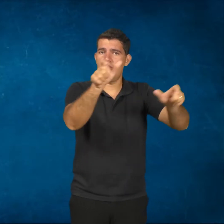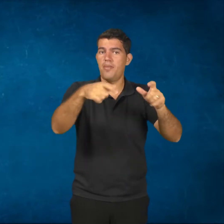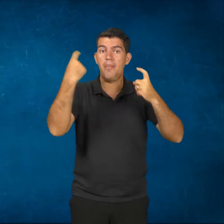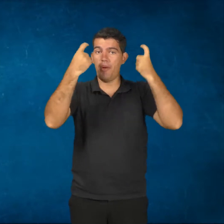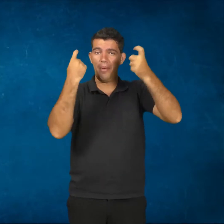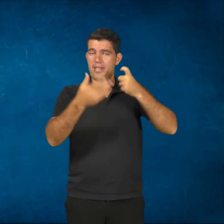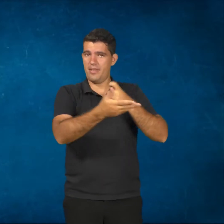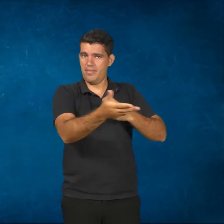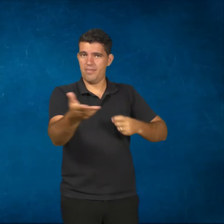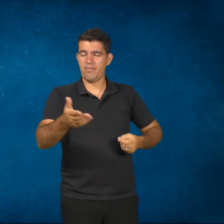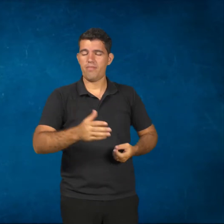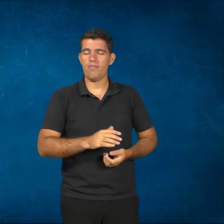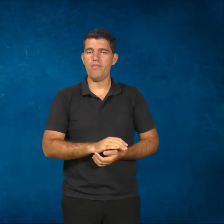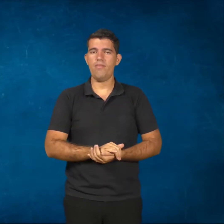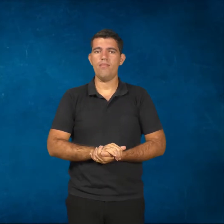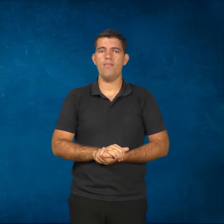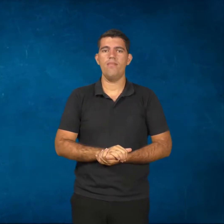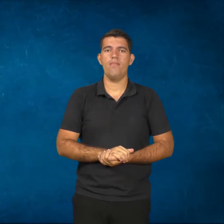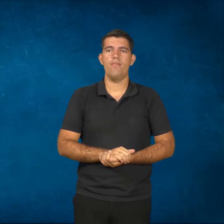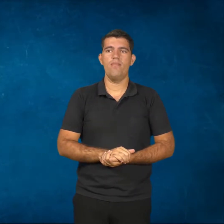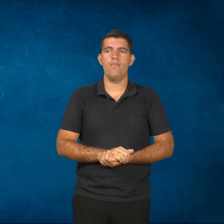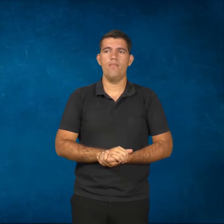isso.